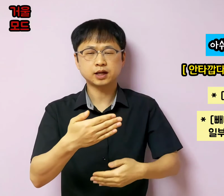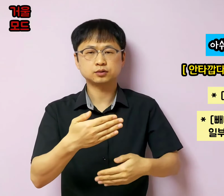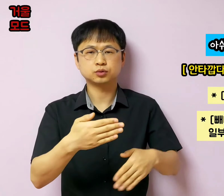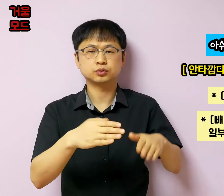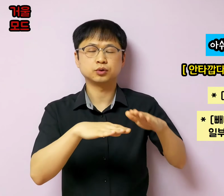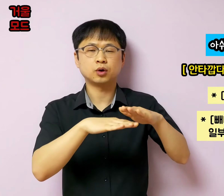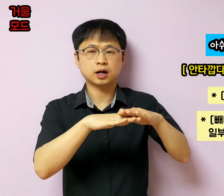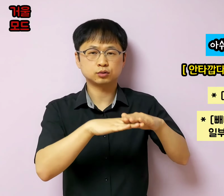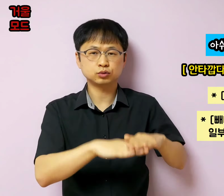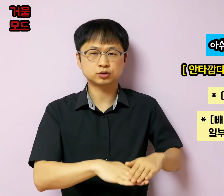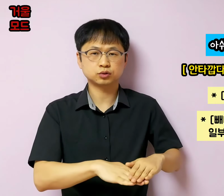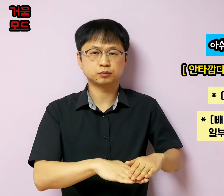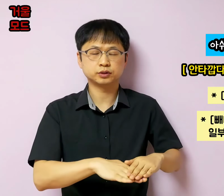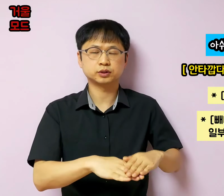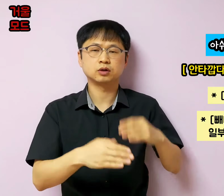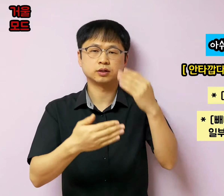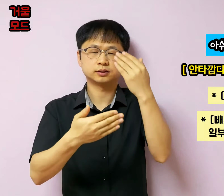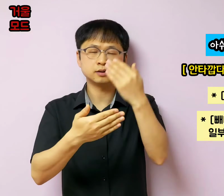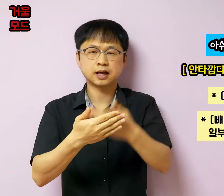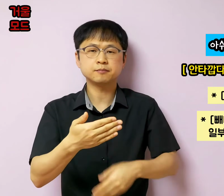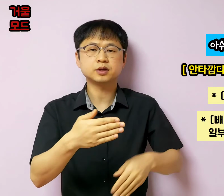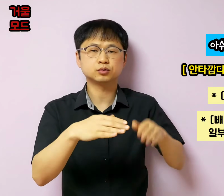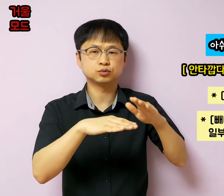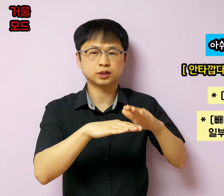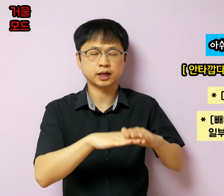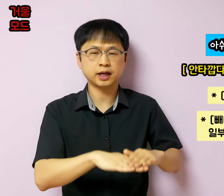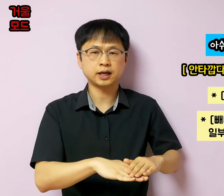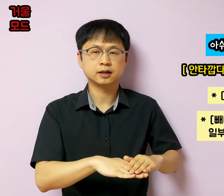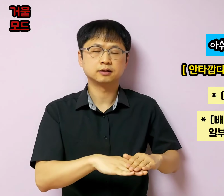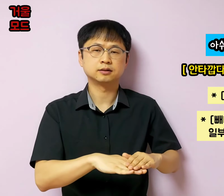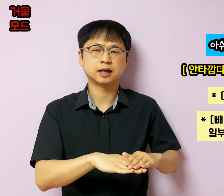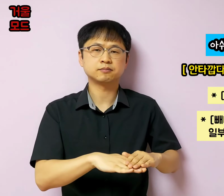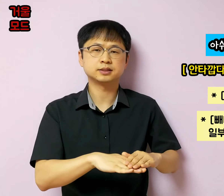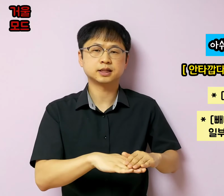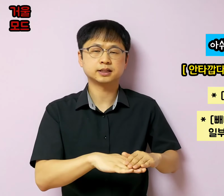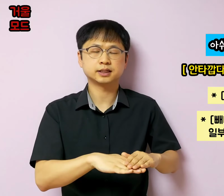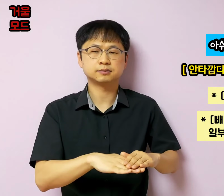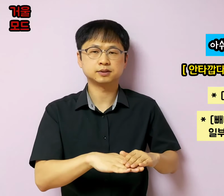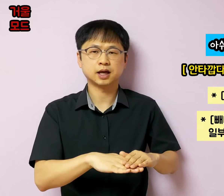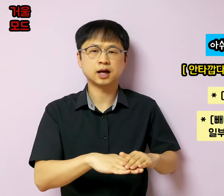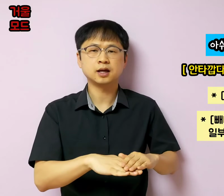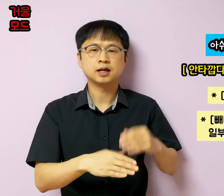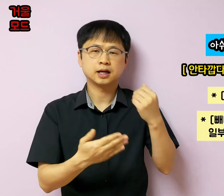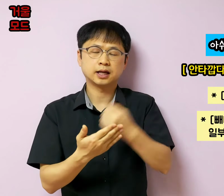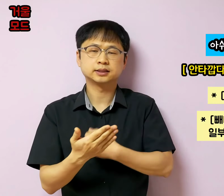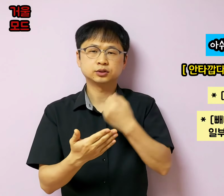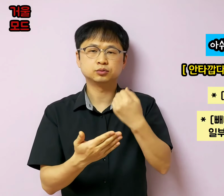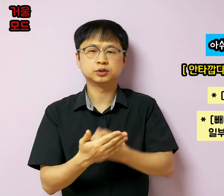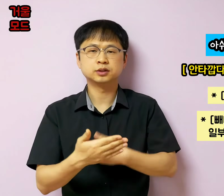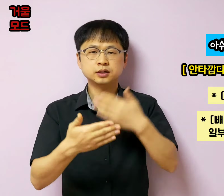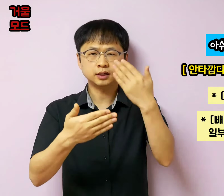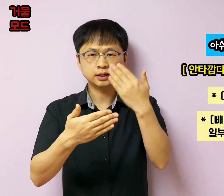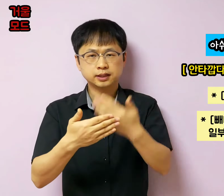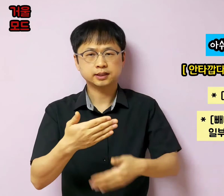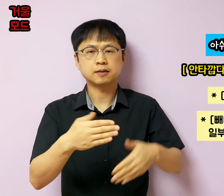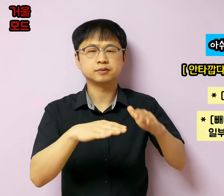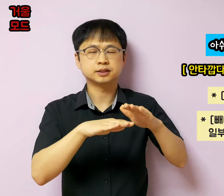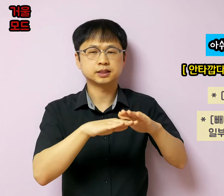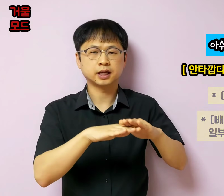남다라는 수이고요. 아까 두다 수는 배웠죠. 그래서 남겨두는 게 남긴 채가 되겠습니다. 아쉬움을 남긴